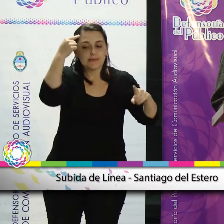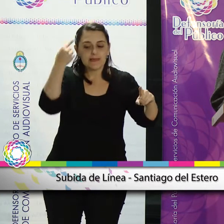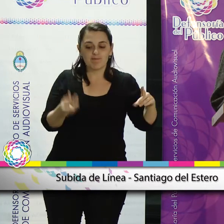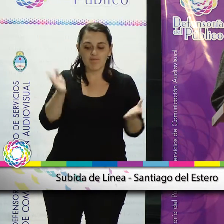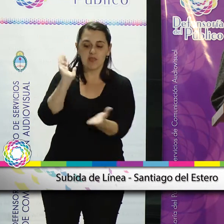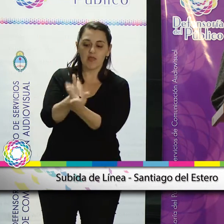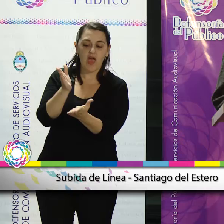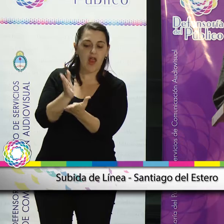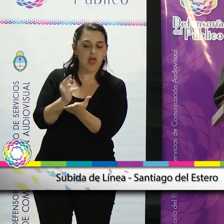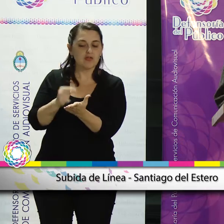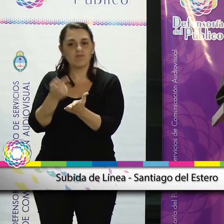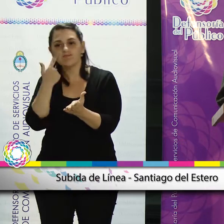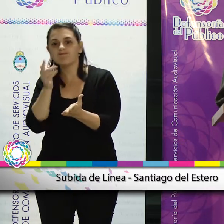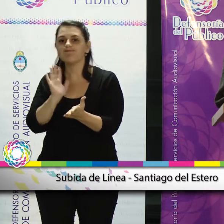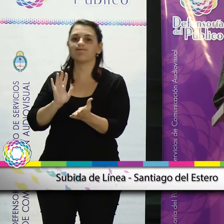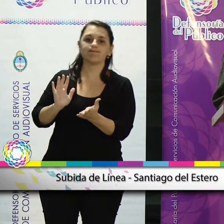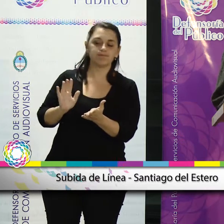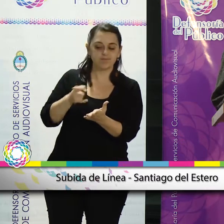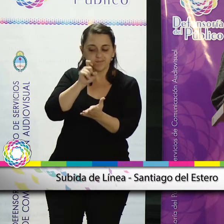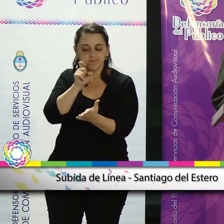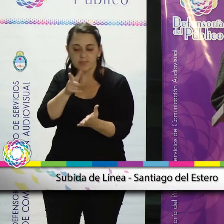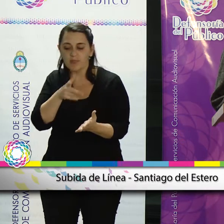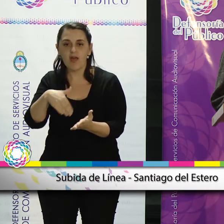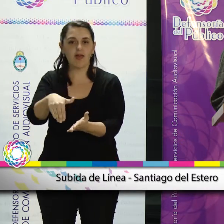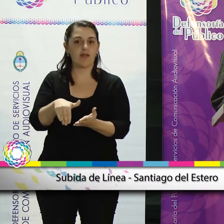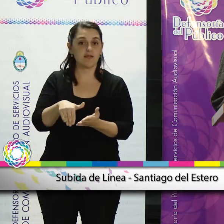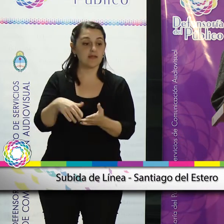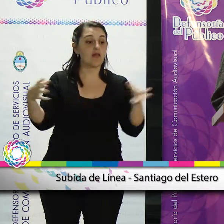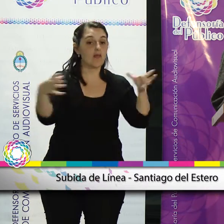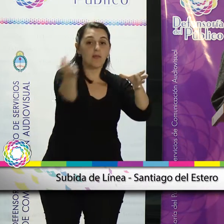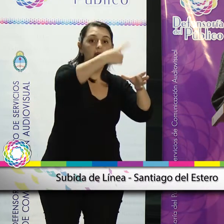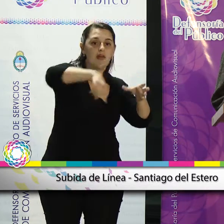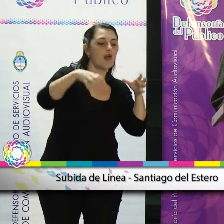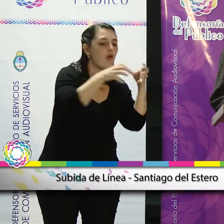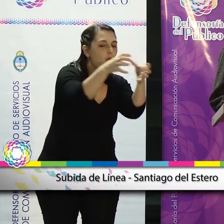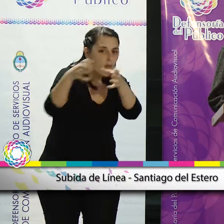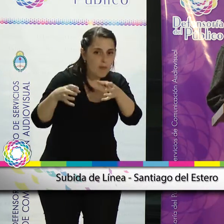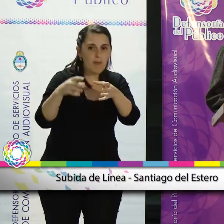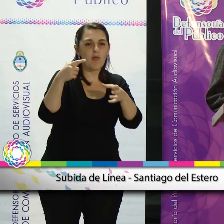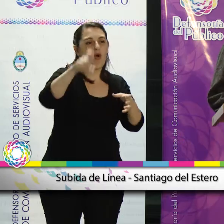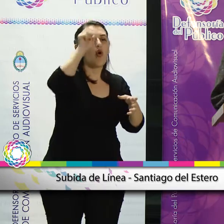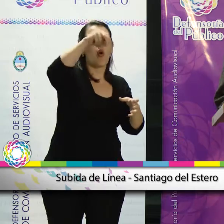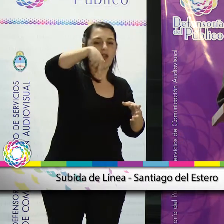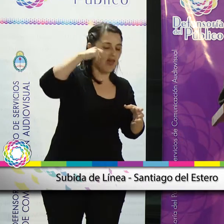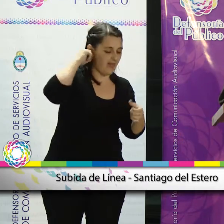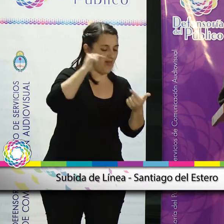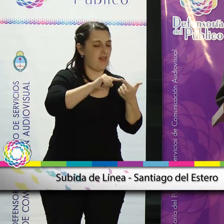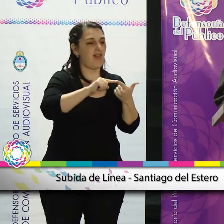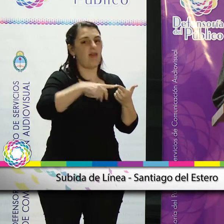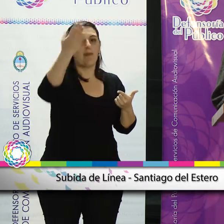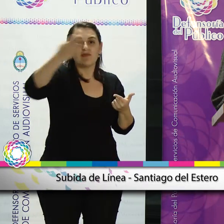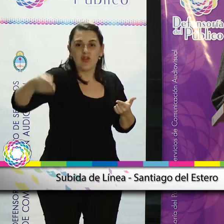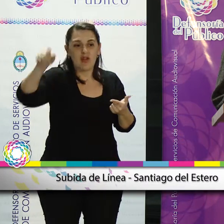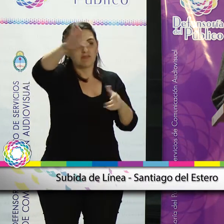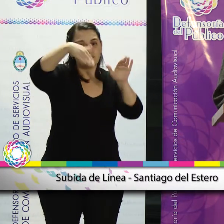habían adquirido con esta nueva ley de foro que está compuesto por asociaciones civiles por colectivos y por iu por